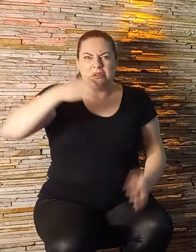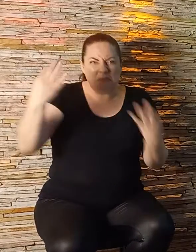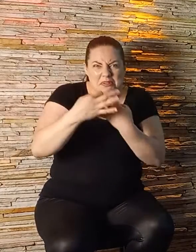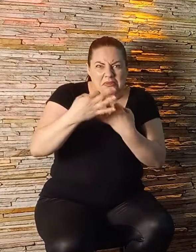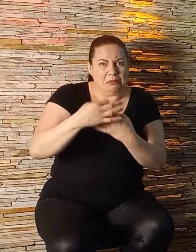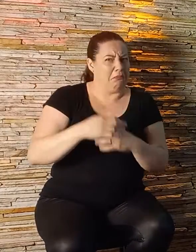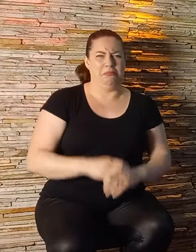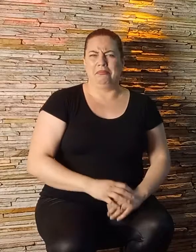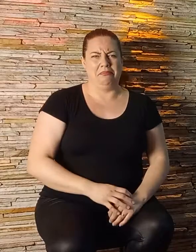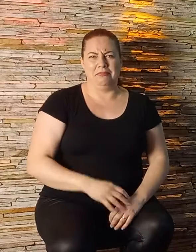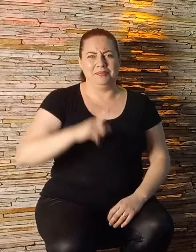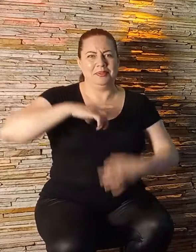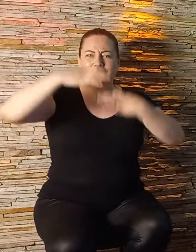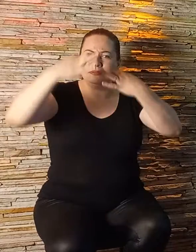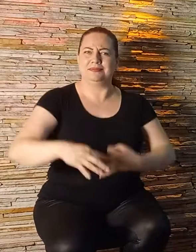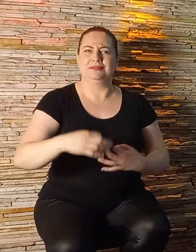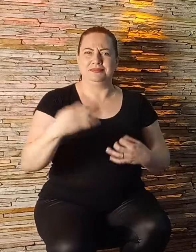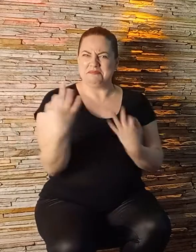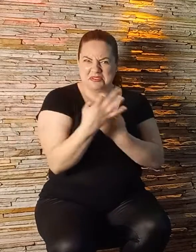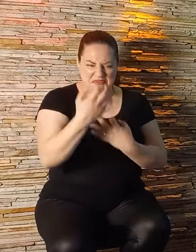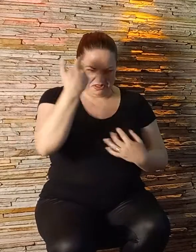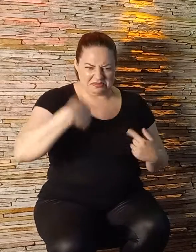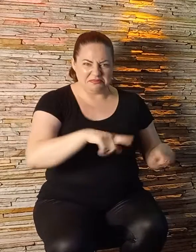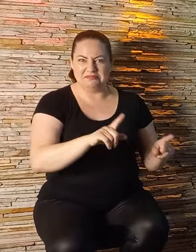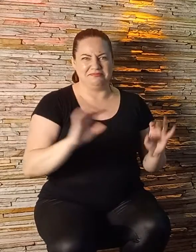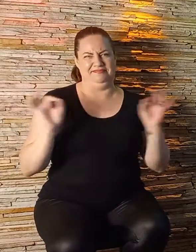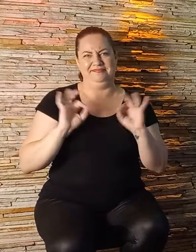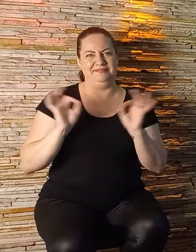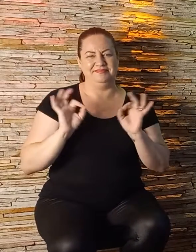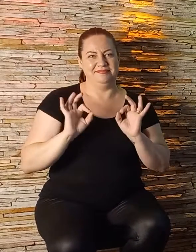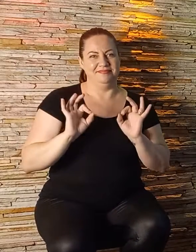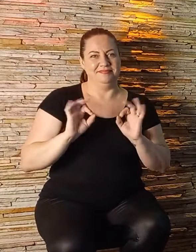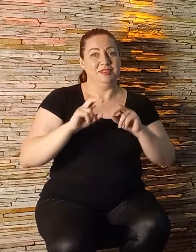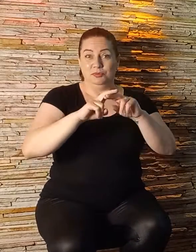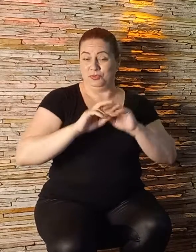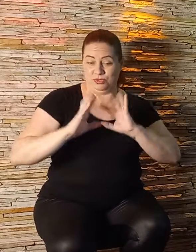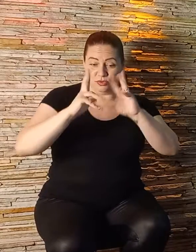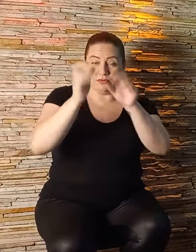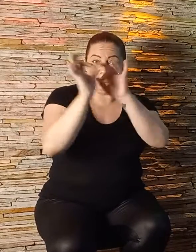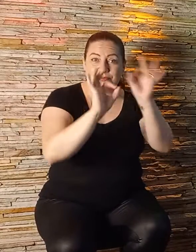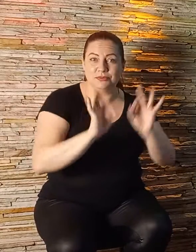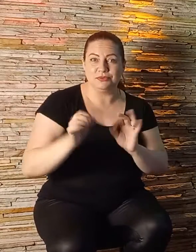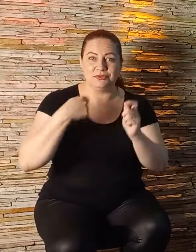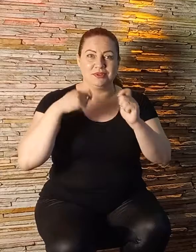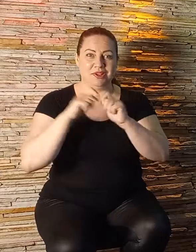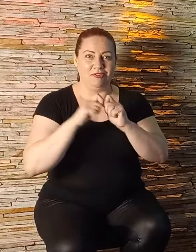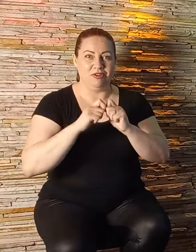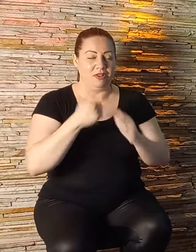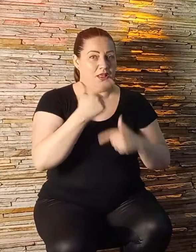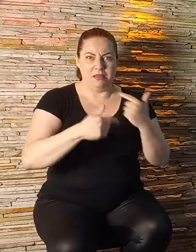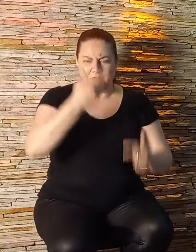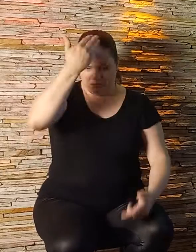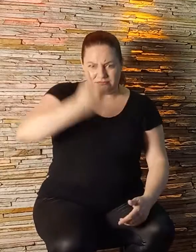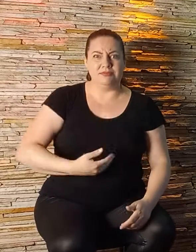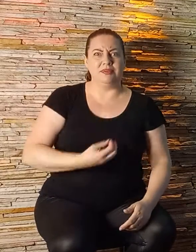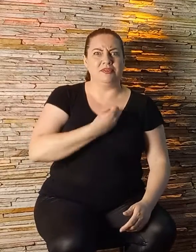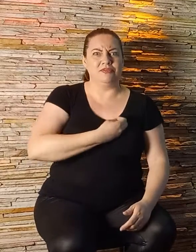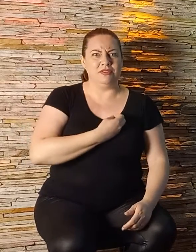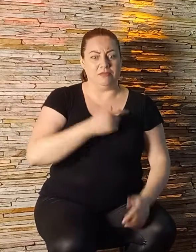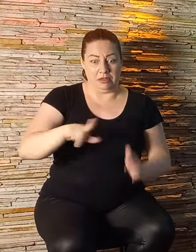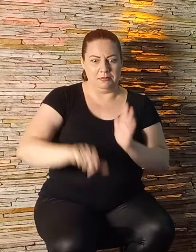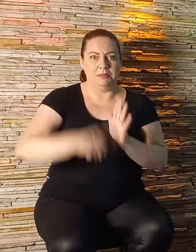perfeitos aliás eu tenho certeza que nós não somos seres perfeitos então em todos os projetos que eu faço eu trabalho ao vivo esse é o